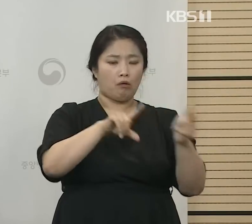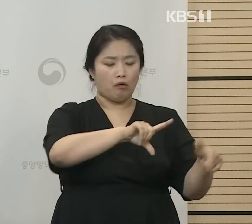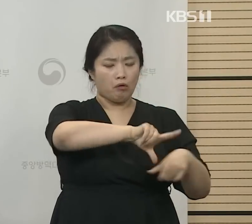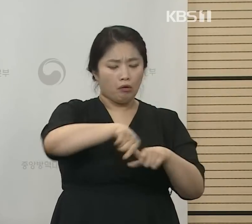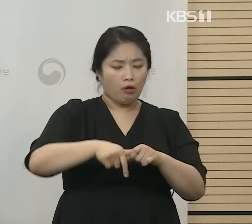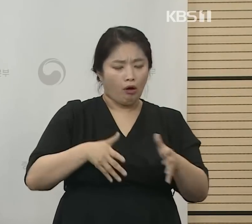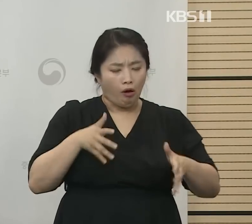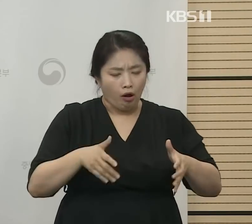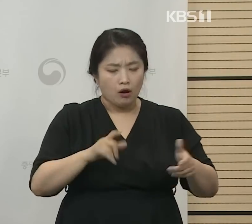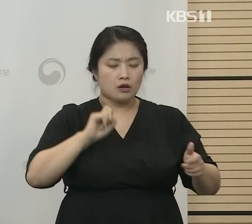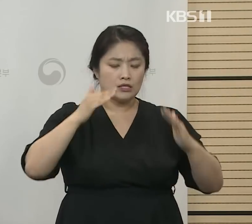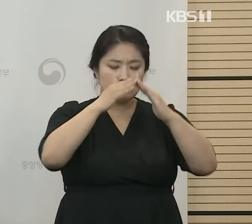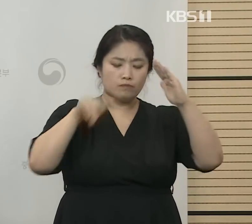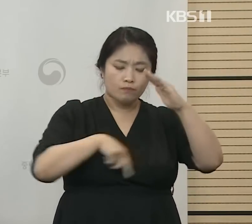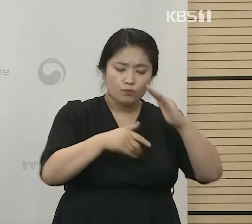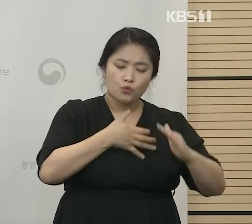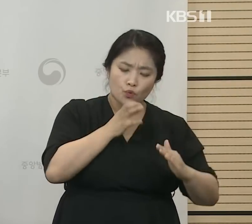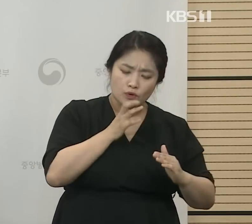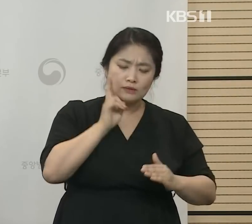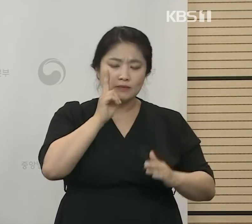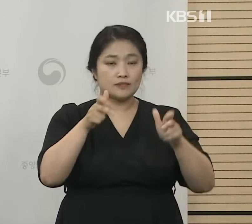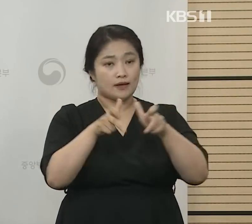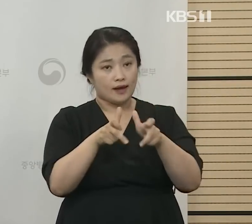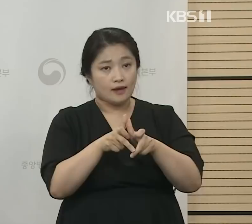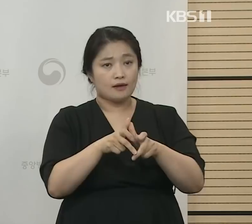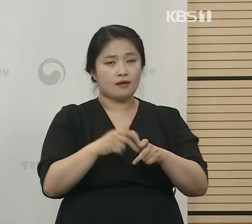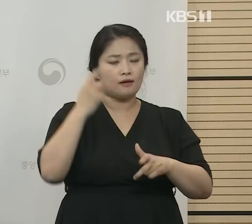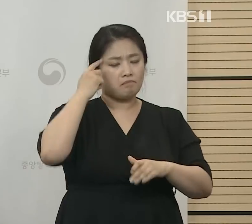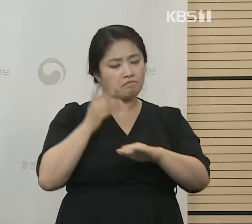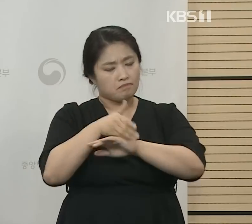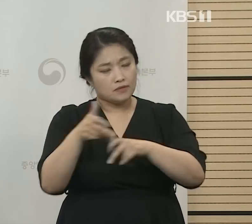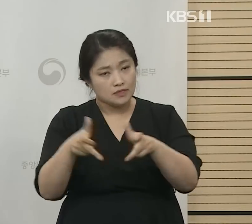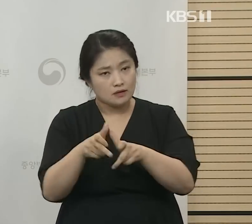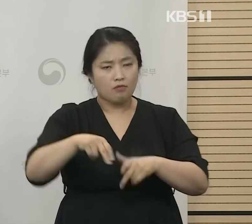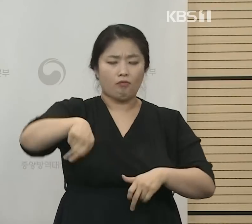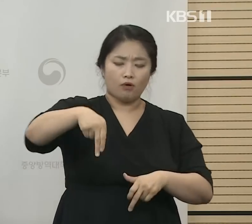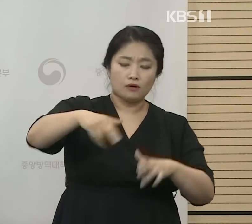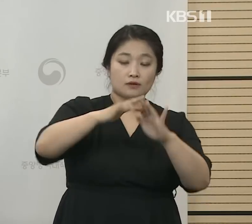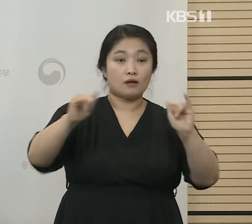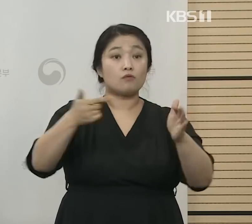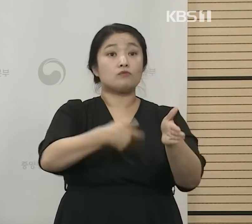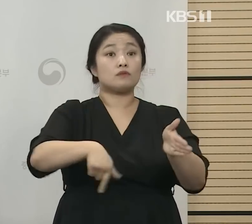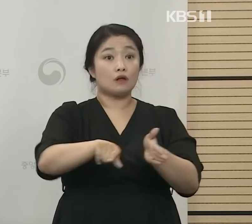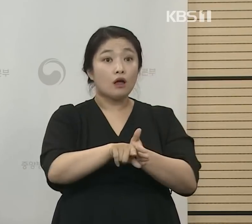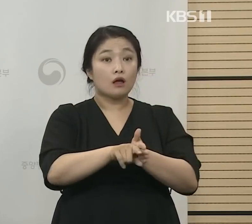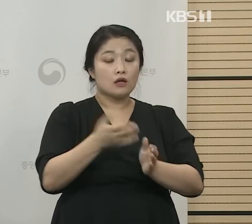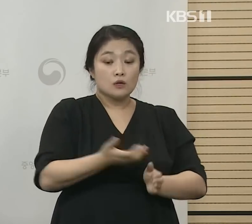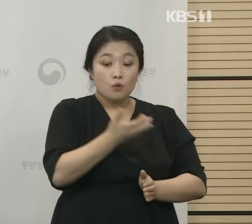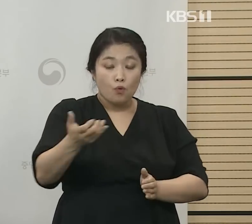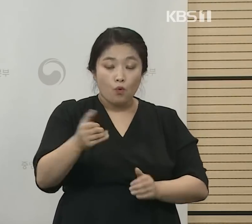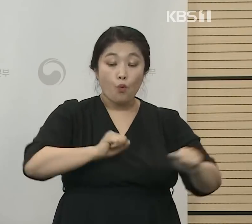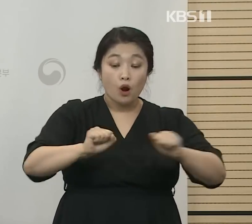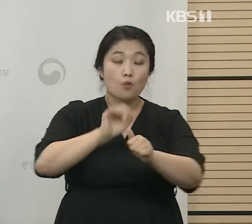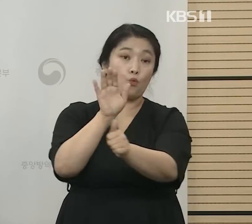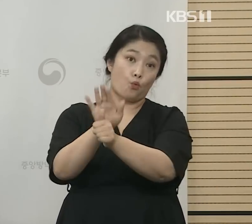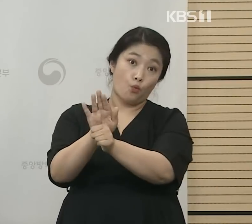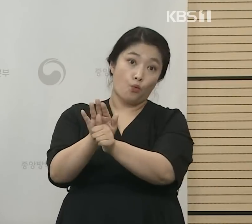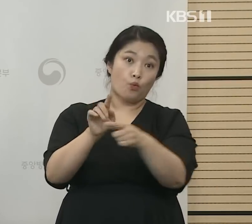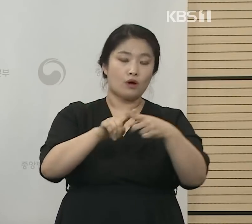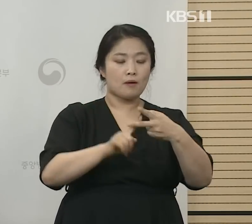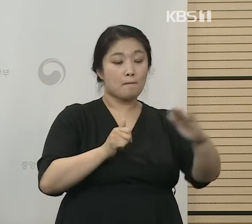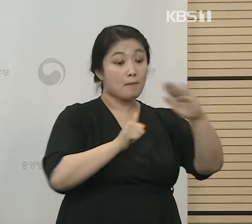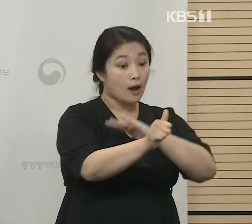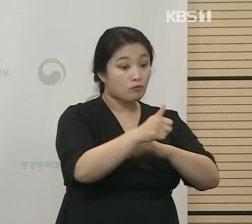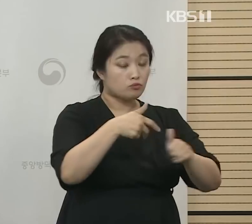접근성이 낮은 재가 노인, 중증 장애인, 발달 장애인, 노숙인 등을 위해 이동 및 활동을 지원하거나